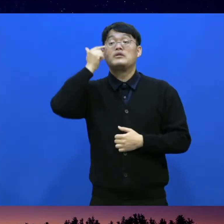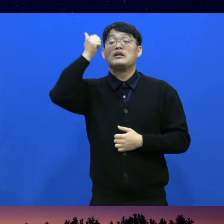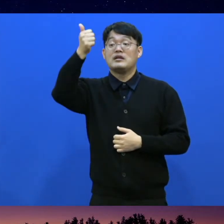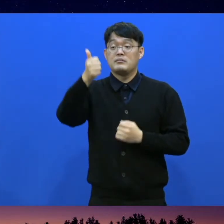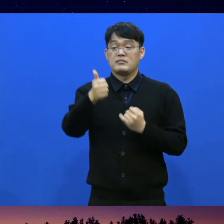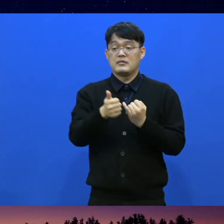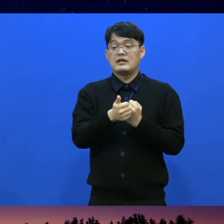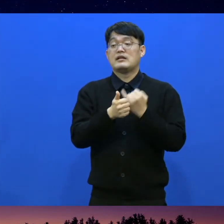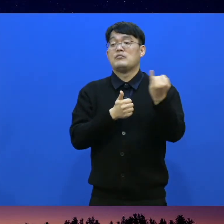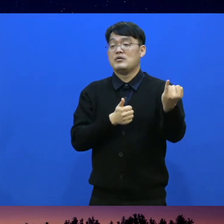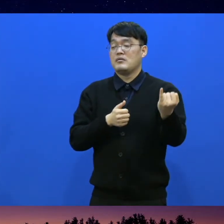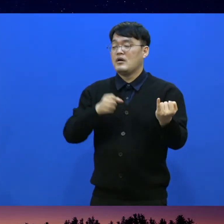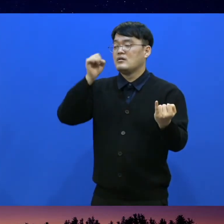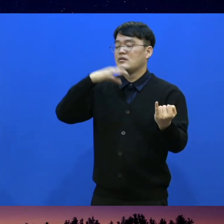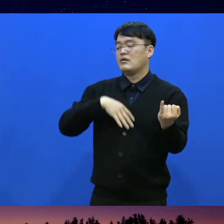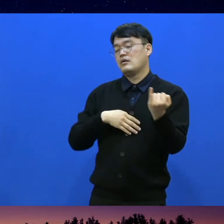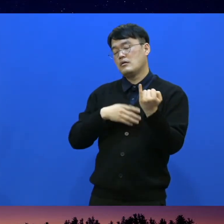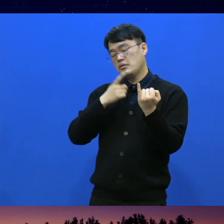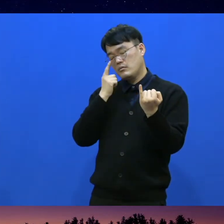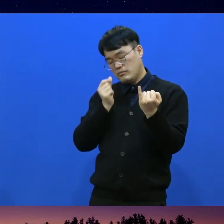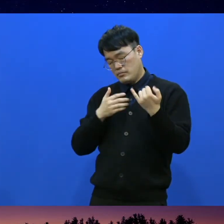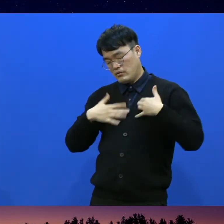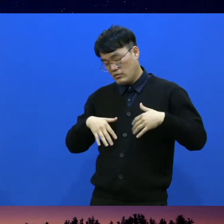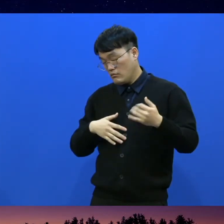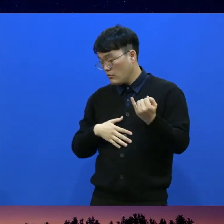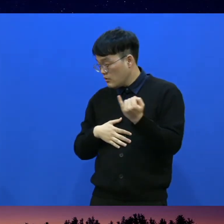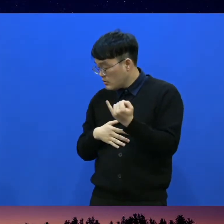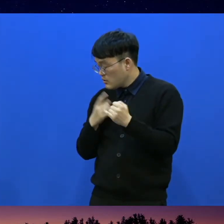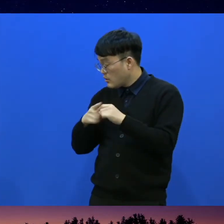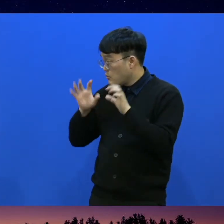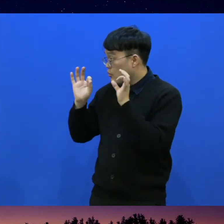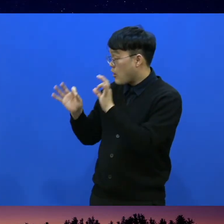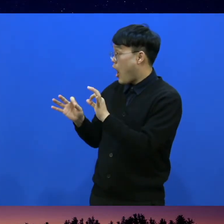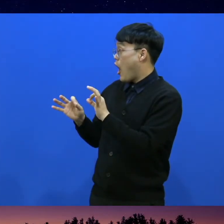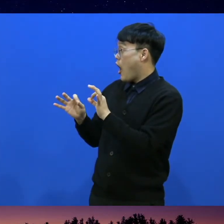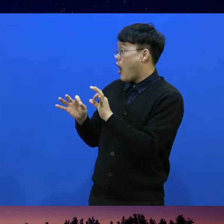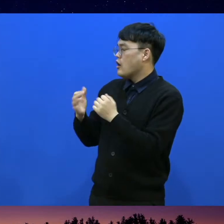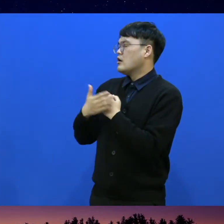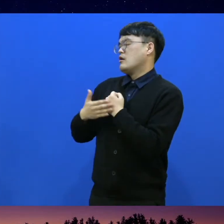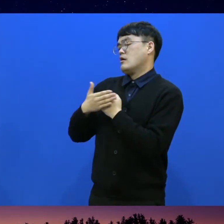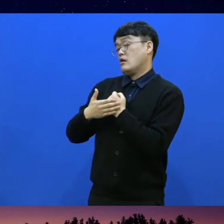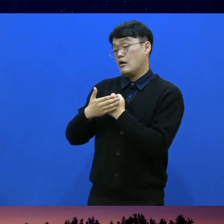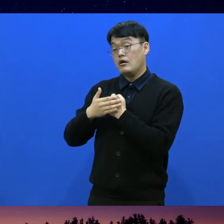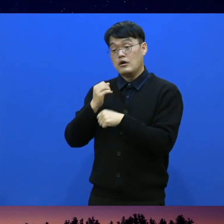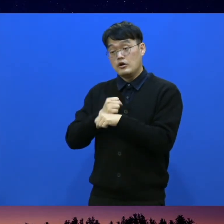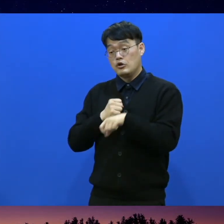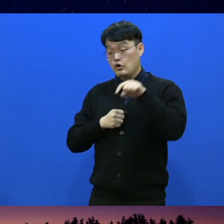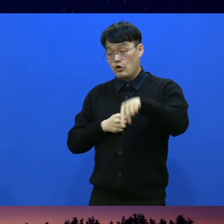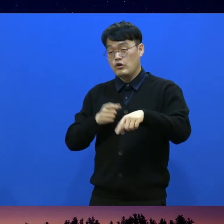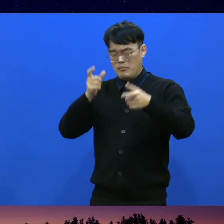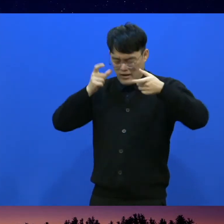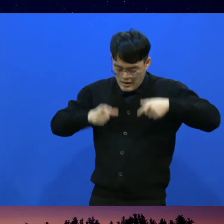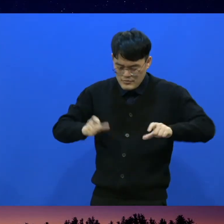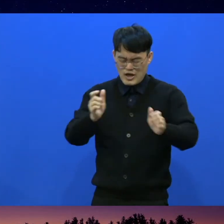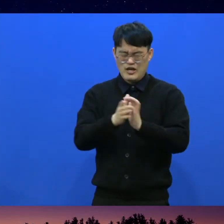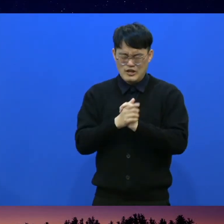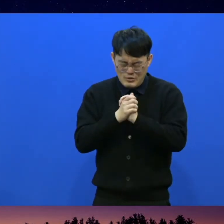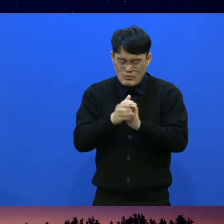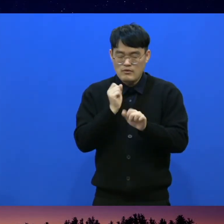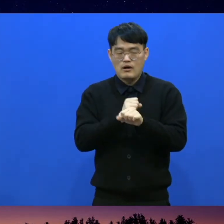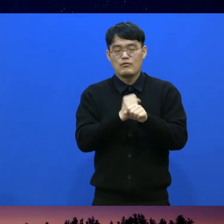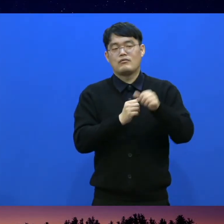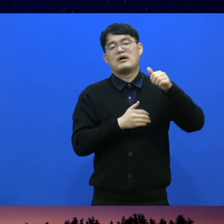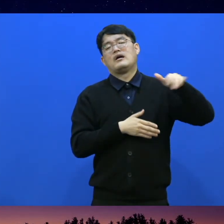어디가 돼가지고 그냥 새벽까지 기도하고 옆에 숙소 일어나는 데가 안 주무시고 그냥 여기서 꼭박 세우고 올라가시는 분이